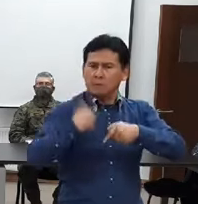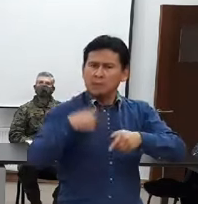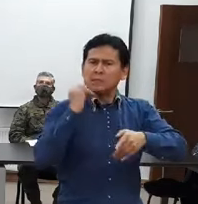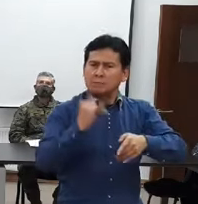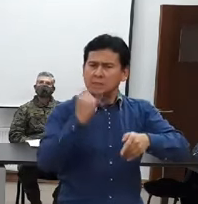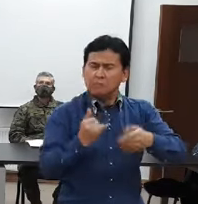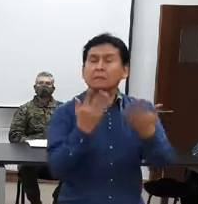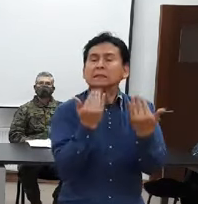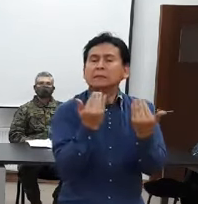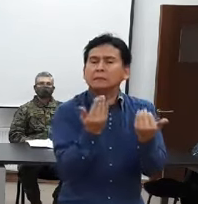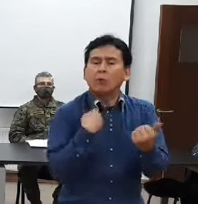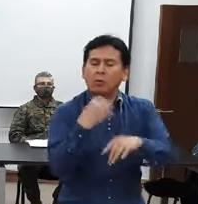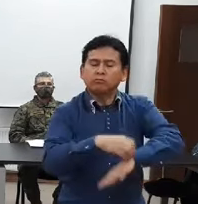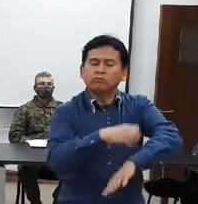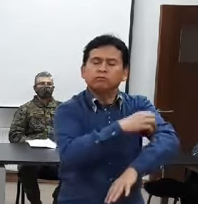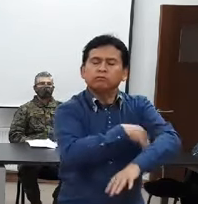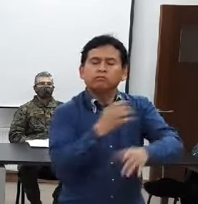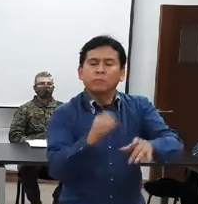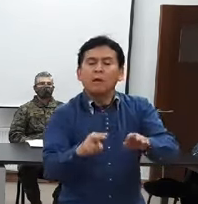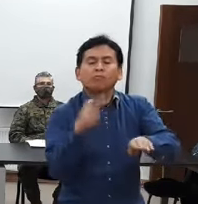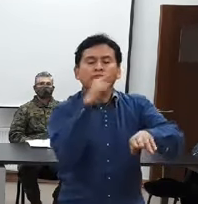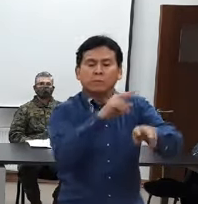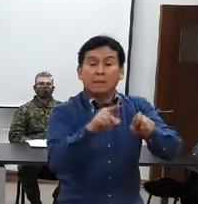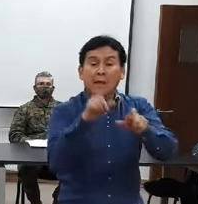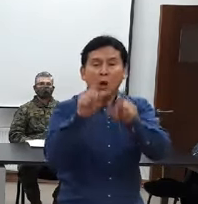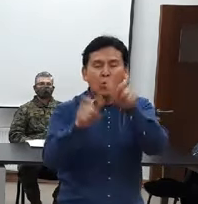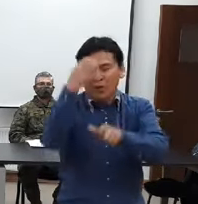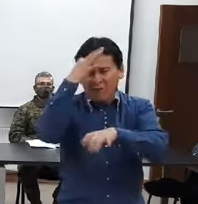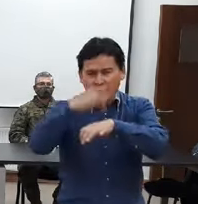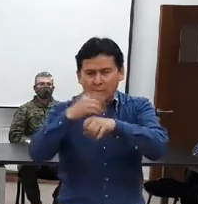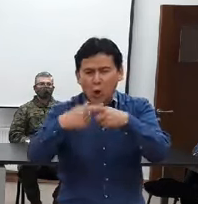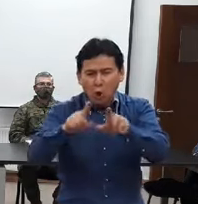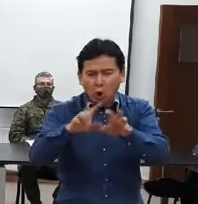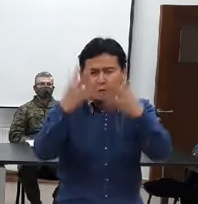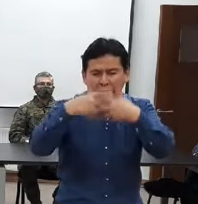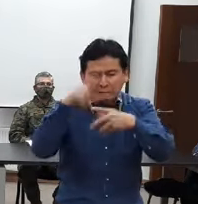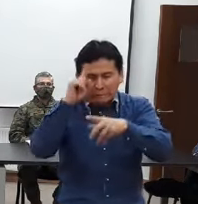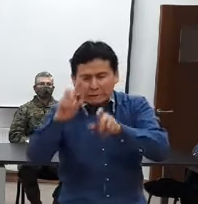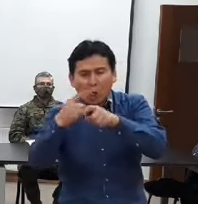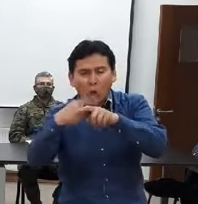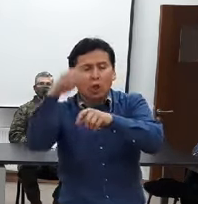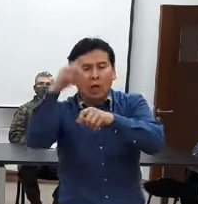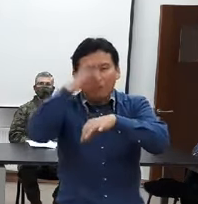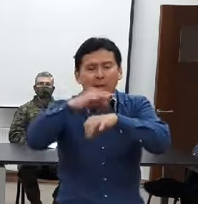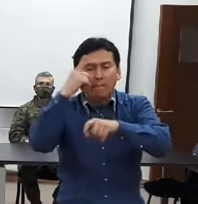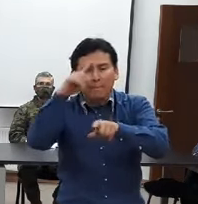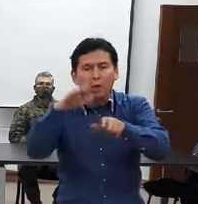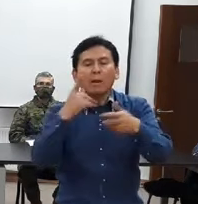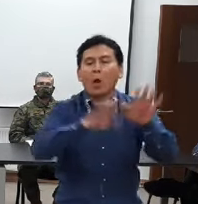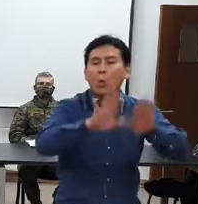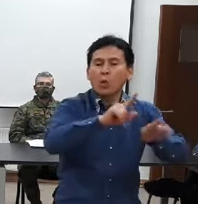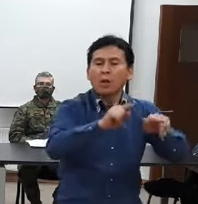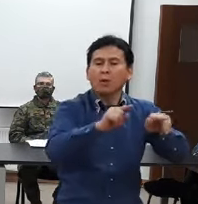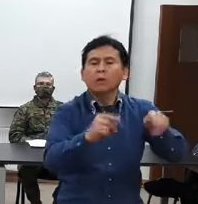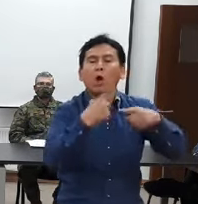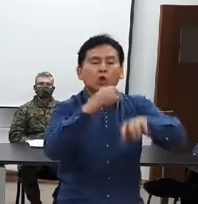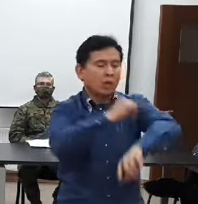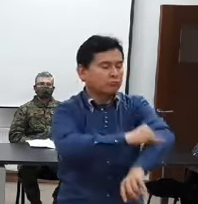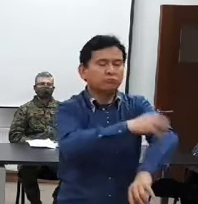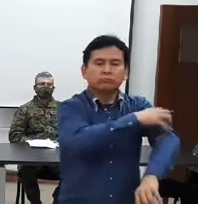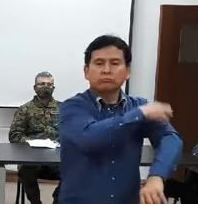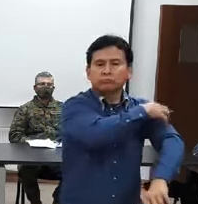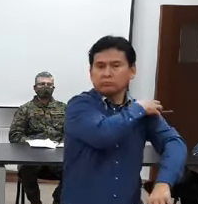siempre hemos debido enviar a nuestros pacientes críticos, quizás por otras enfermedades, pero para preservar su vida a otros